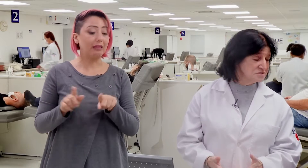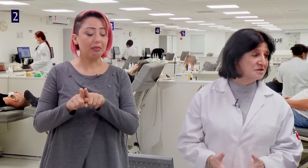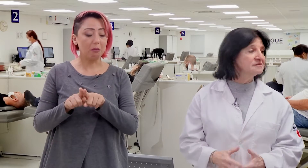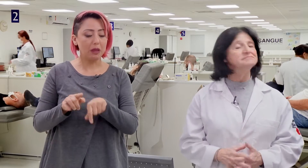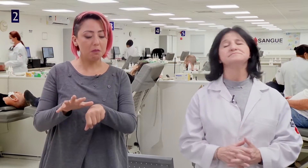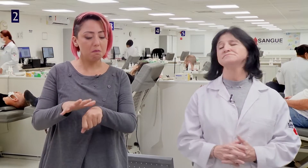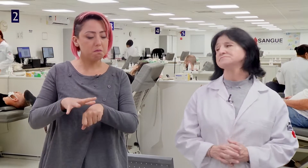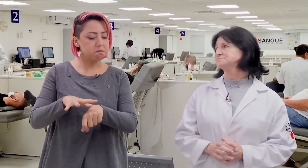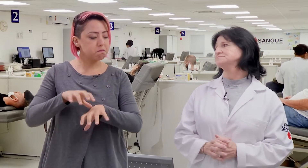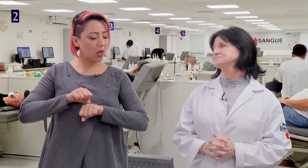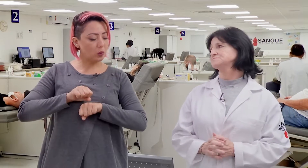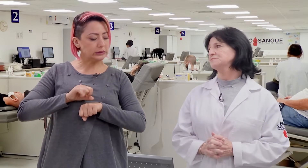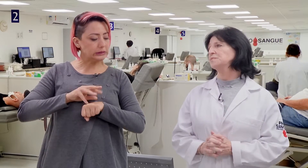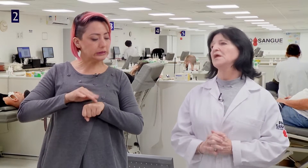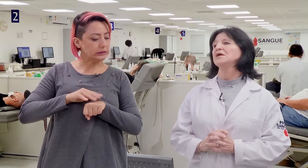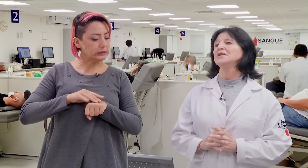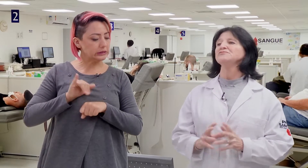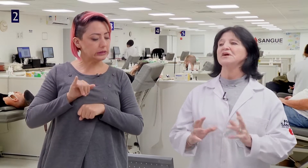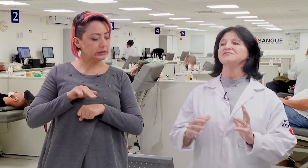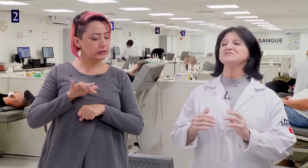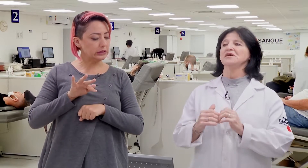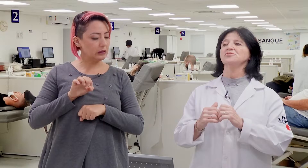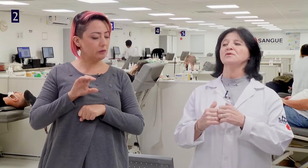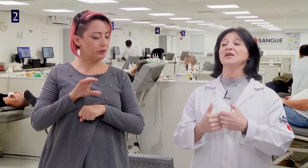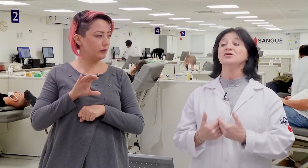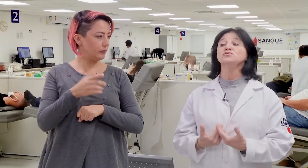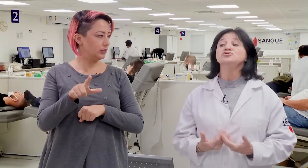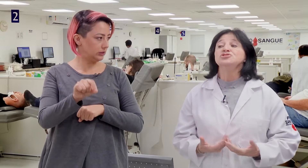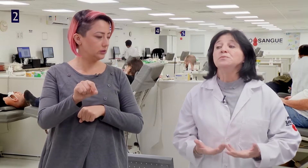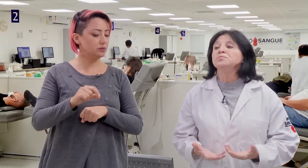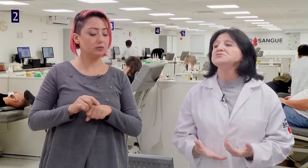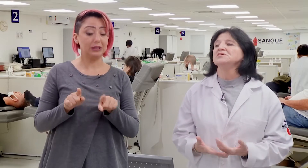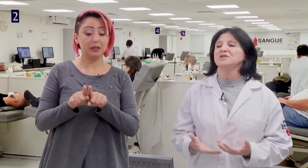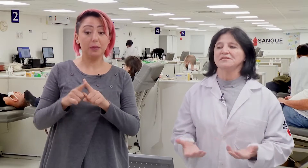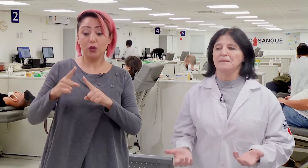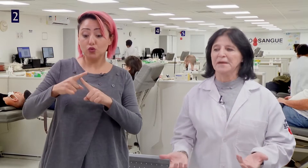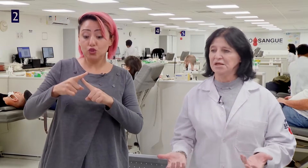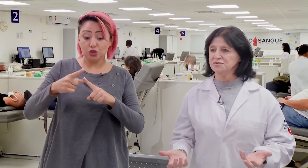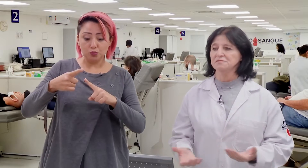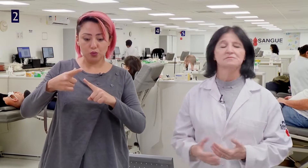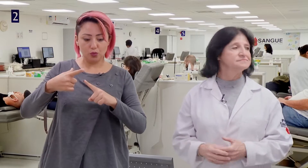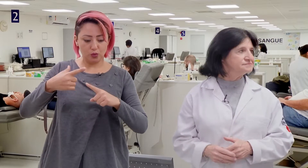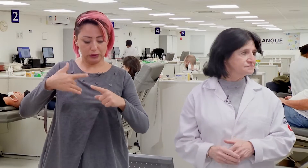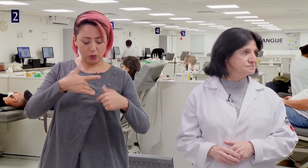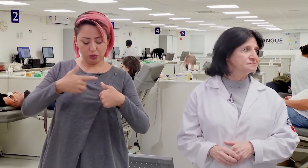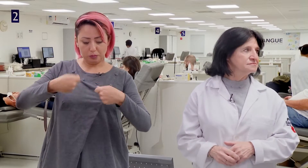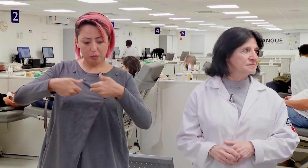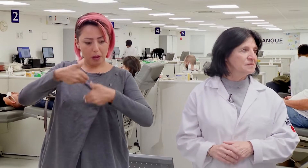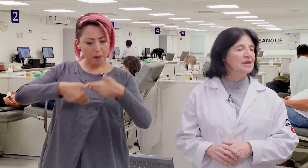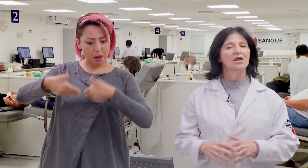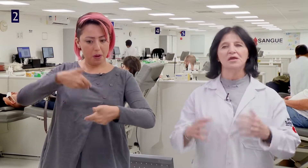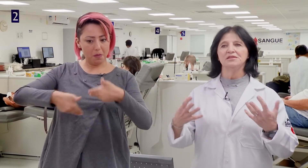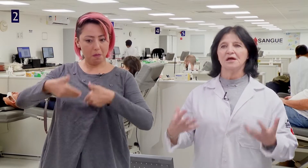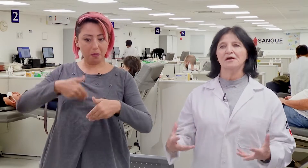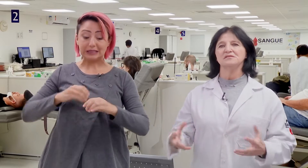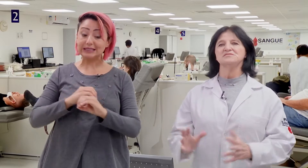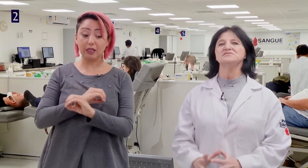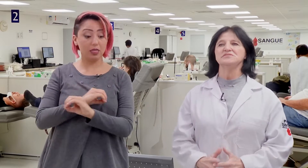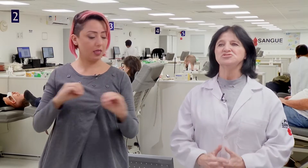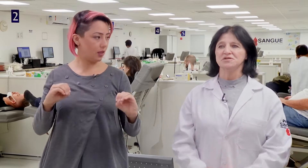infecciosa, não está fazendo nenhum tipo de tratamento e está se sentindo